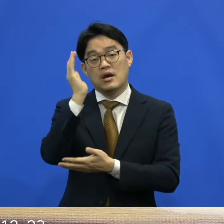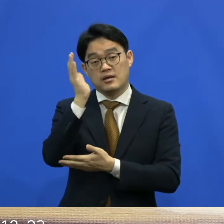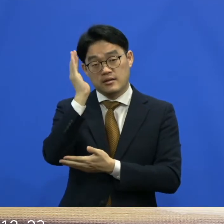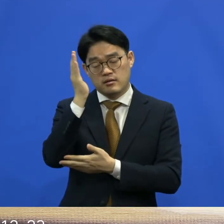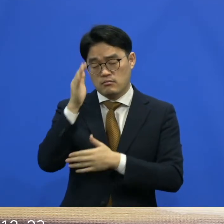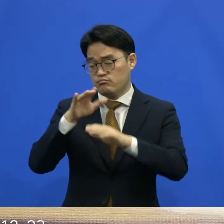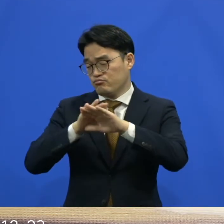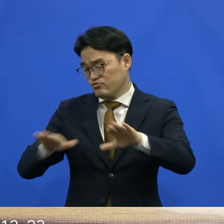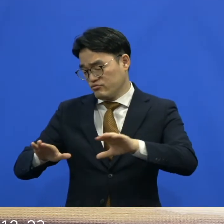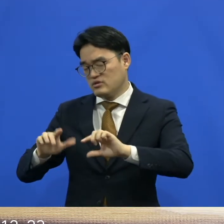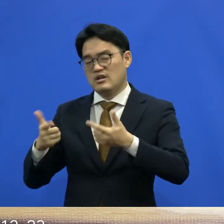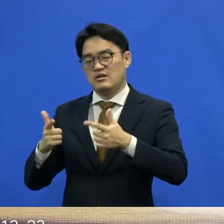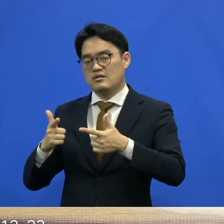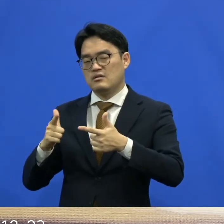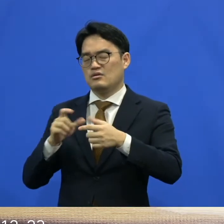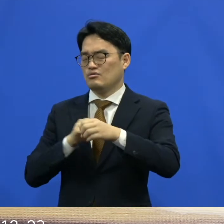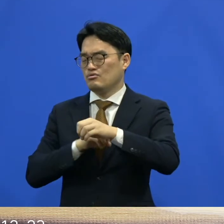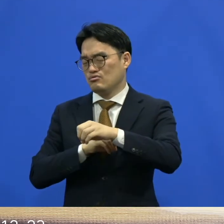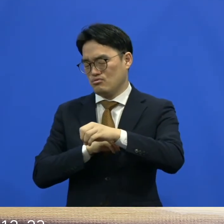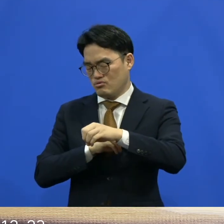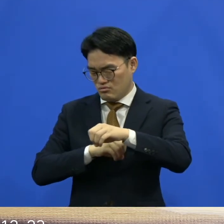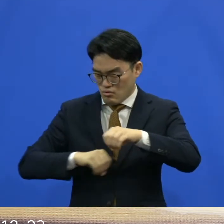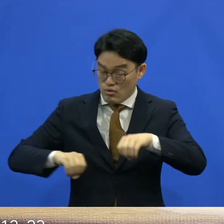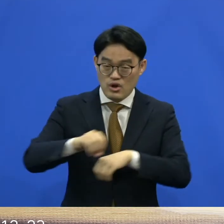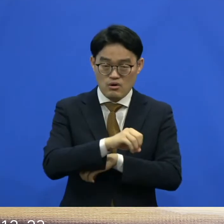풀리는 게 아니에요. 더 꼬여버려요.